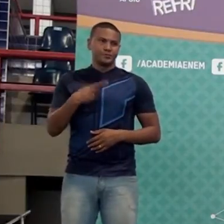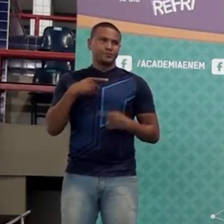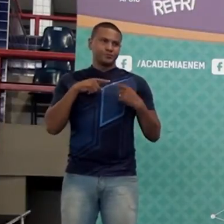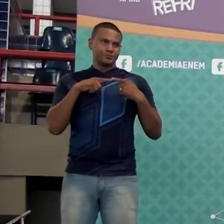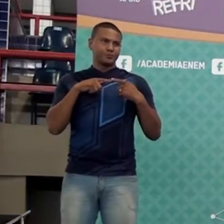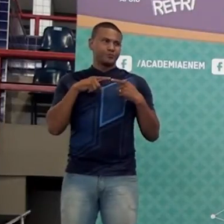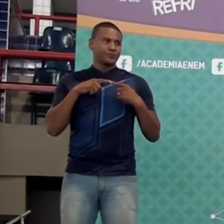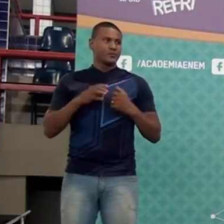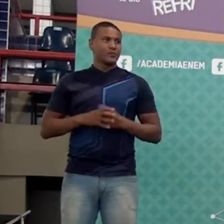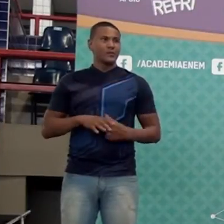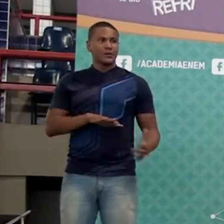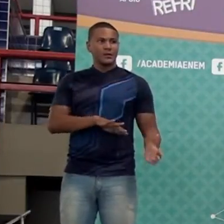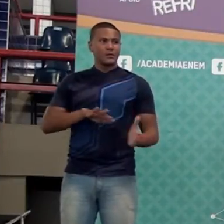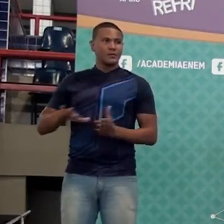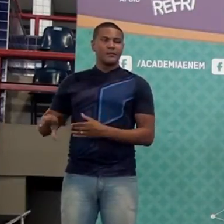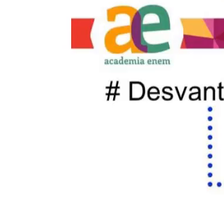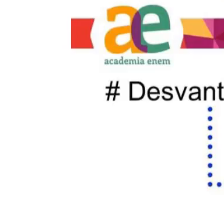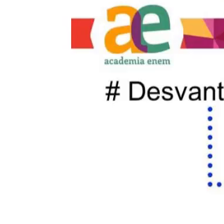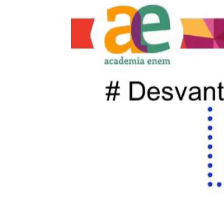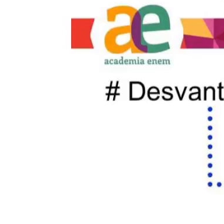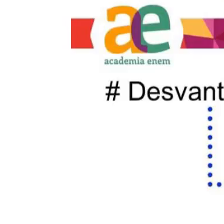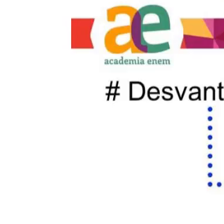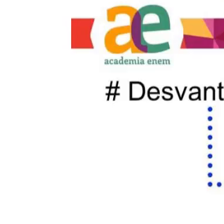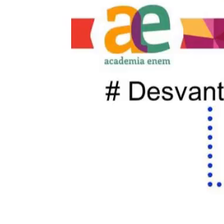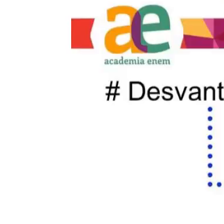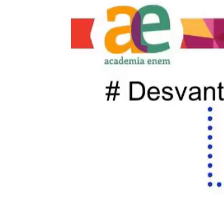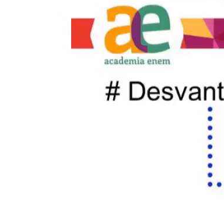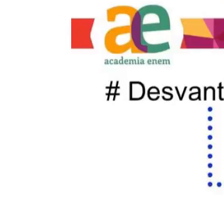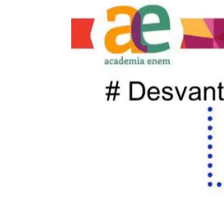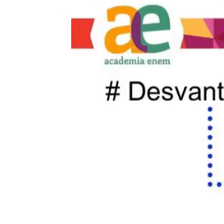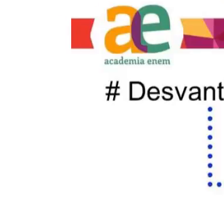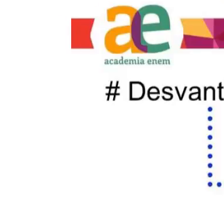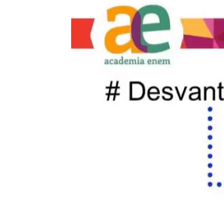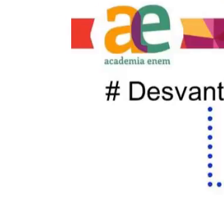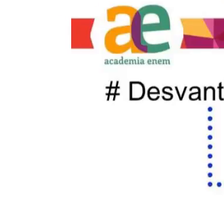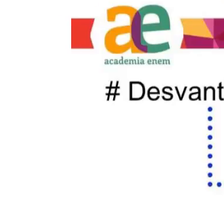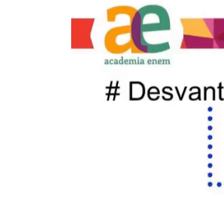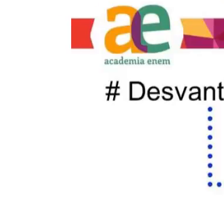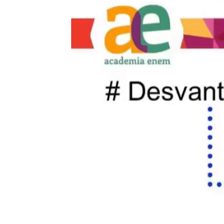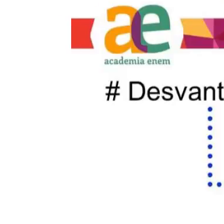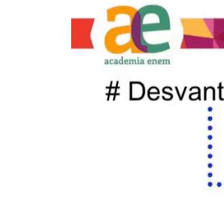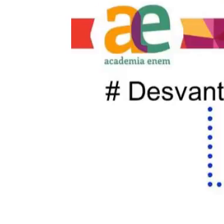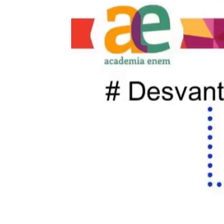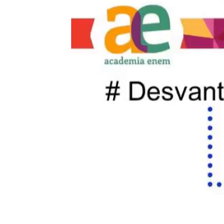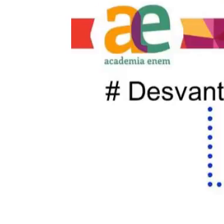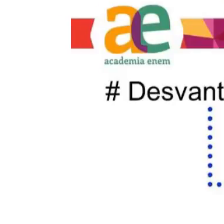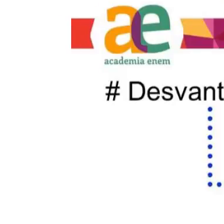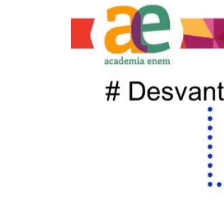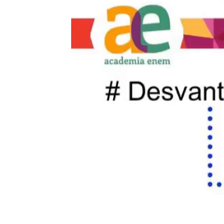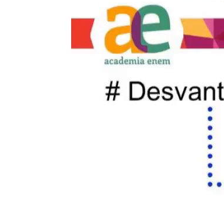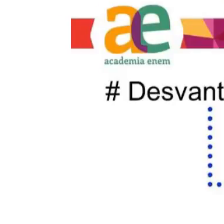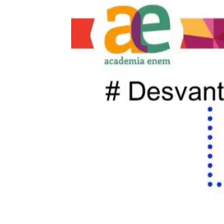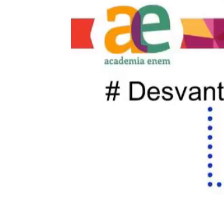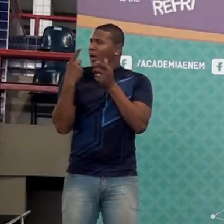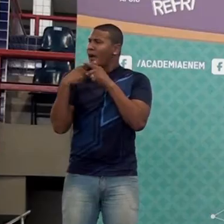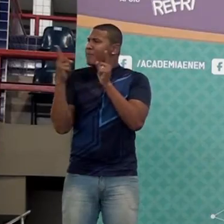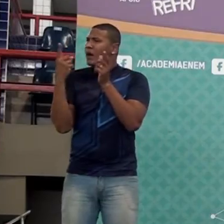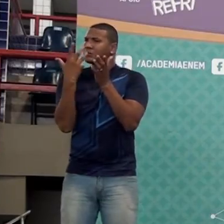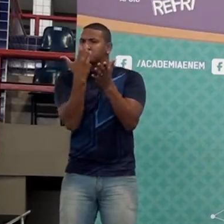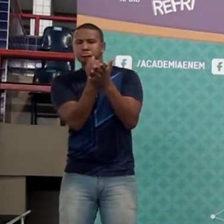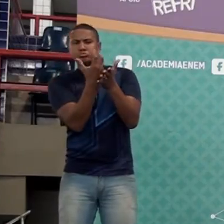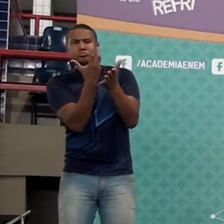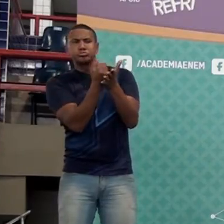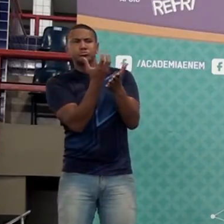o armazenamento pouco eficiente. Em muitos casos, esses elétrons que são perdidos aí